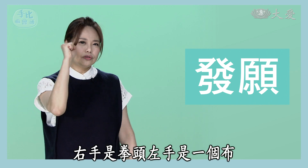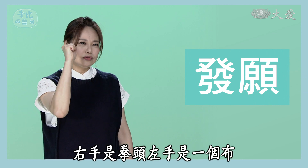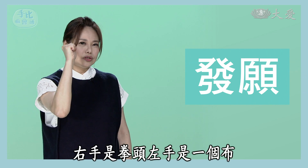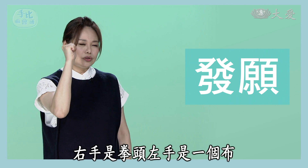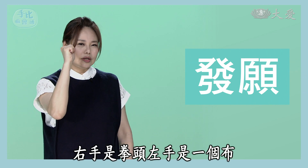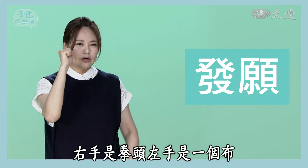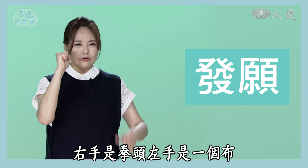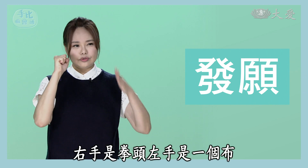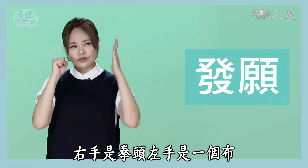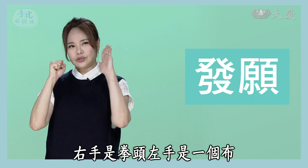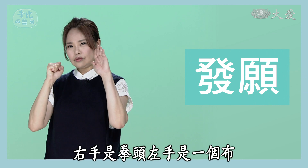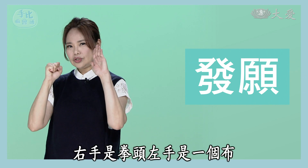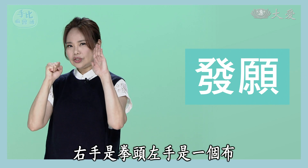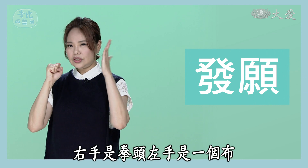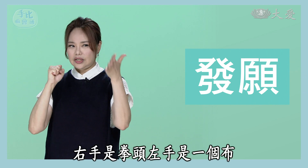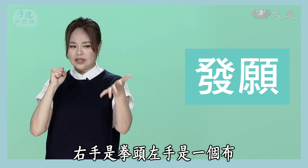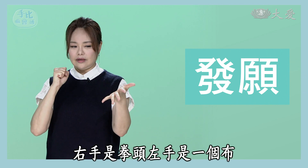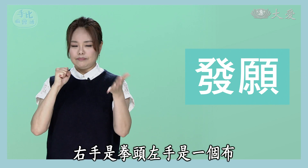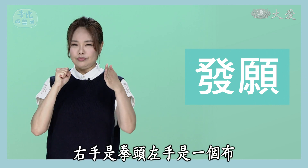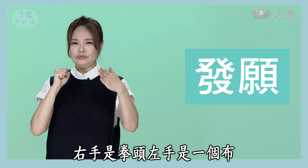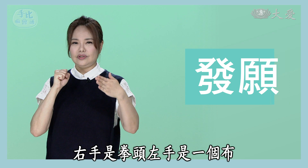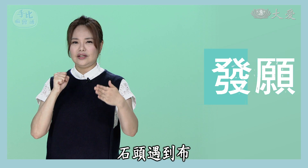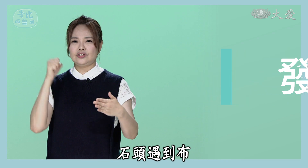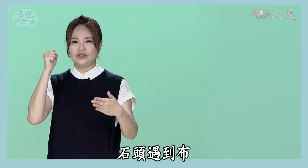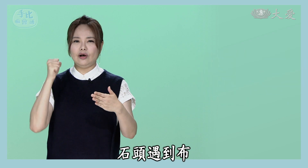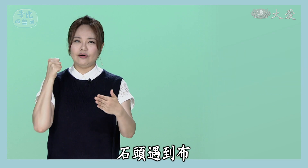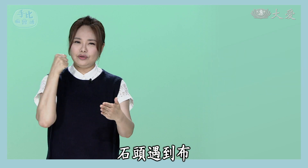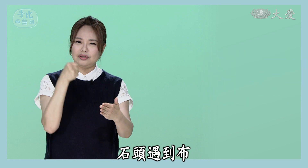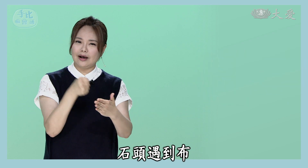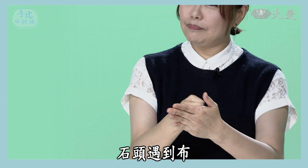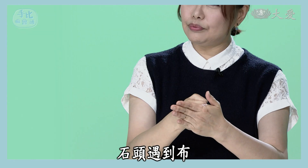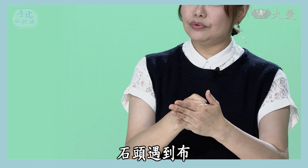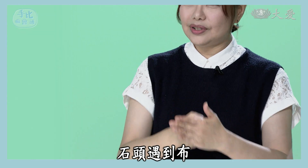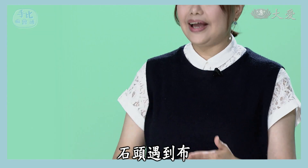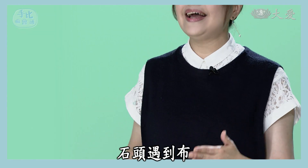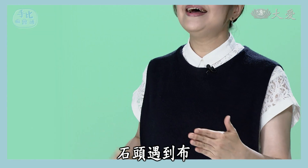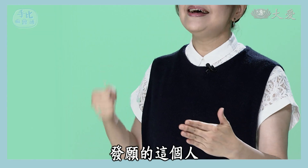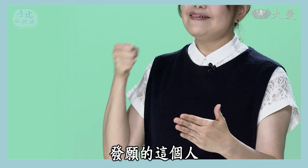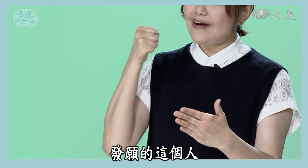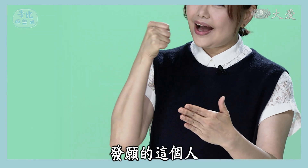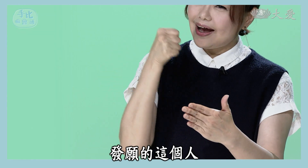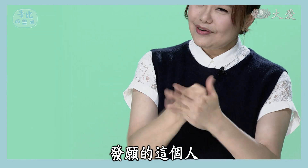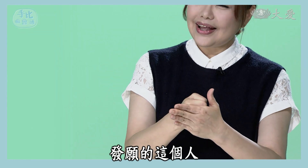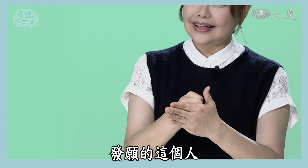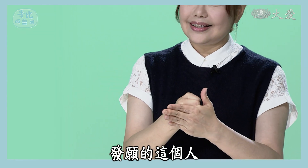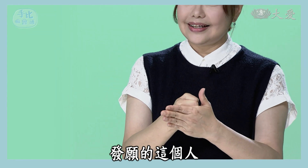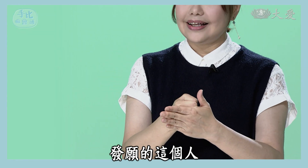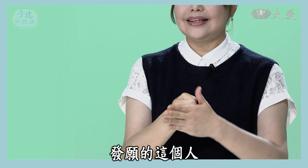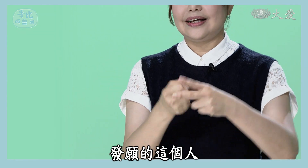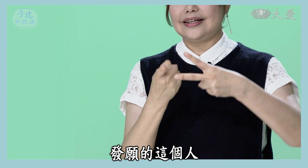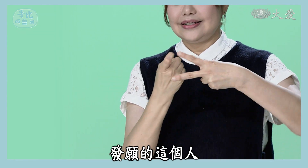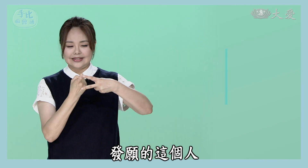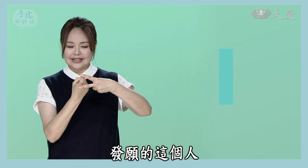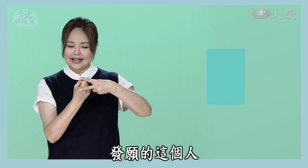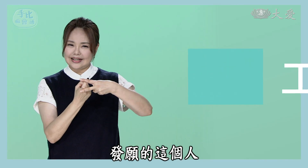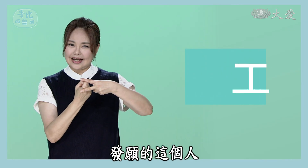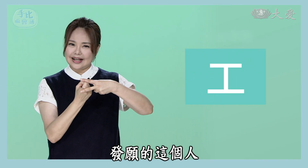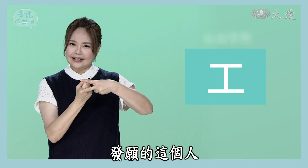是拳头，左手是一个布，石头遇到布，发愿的这个人，我们